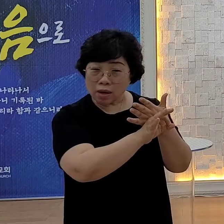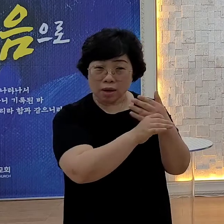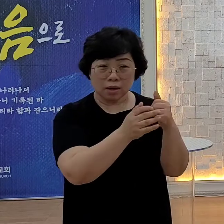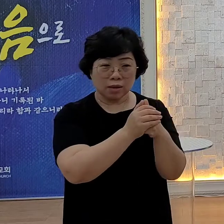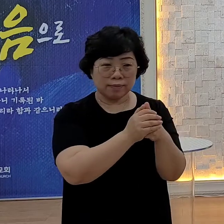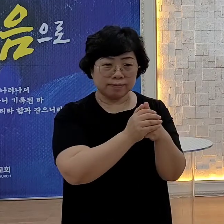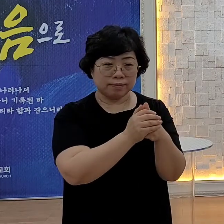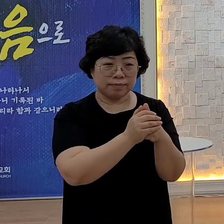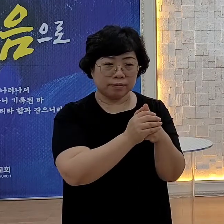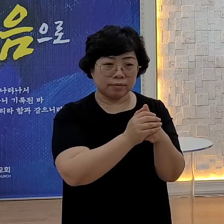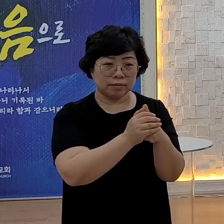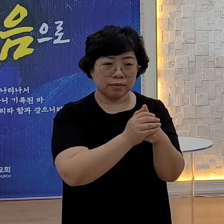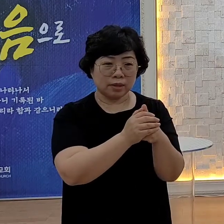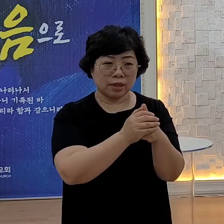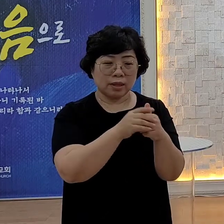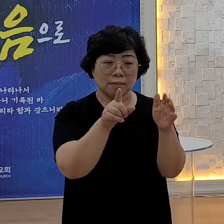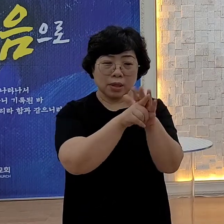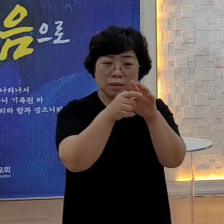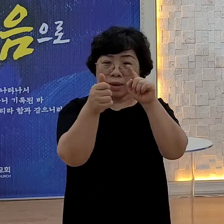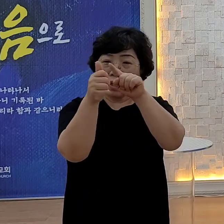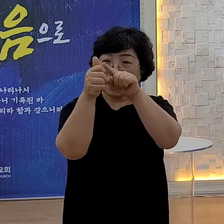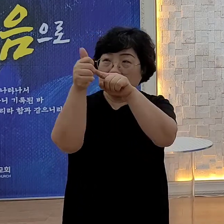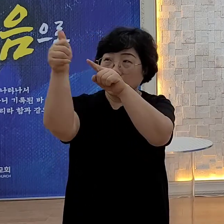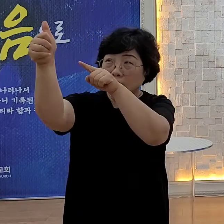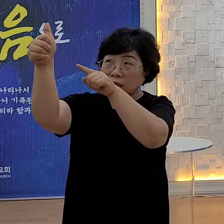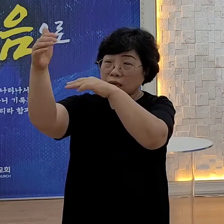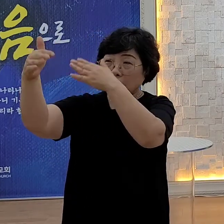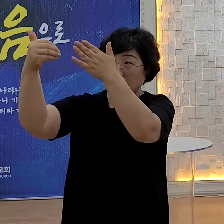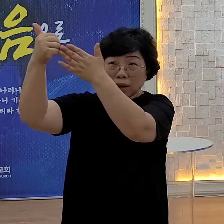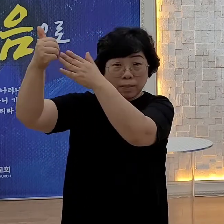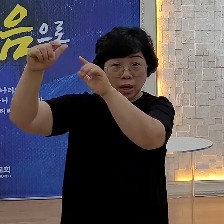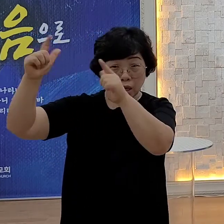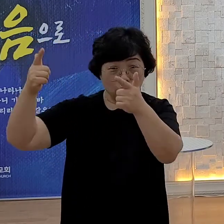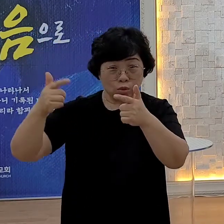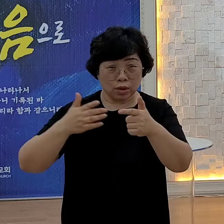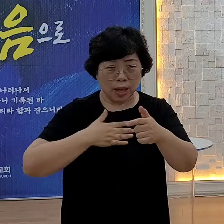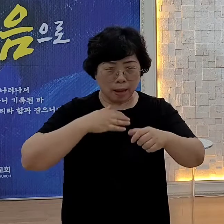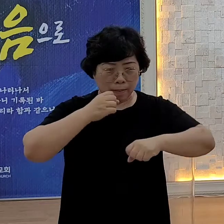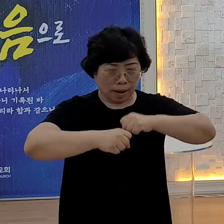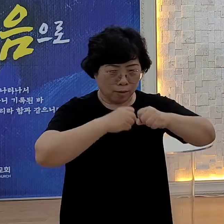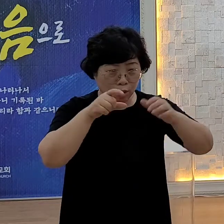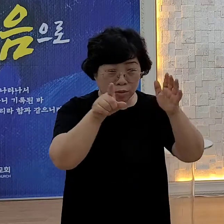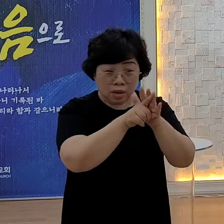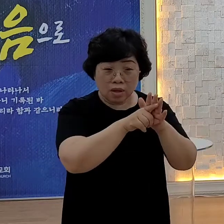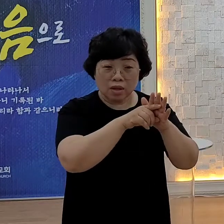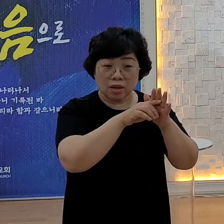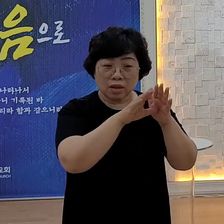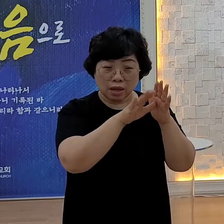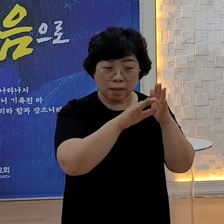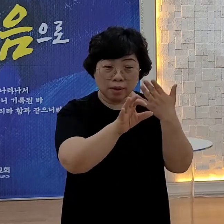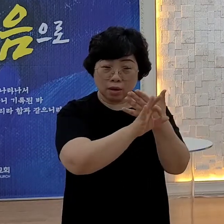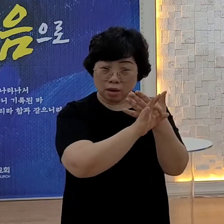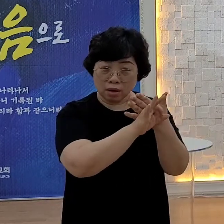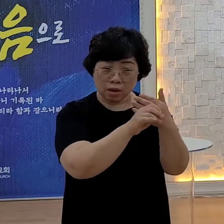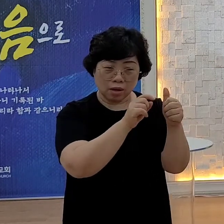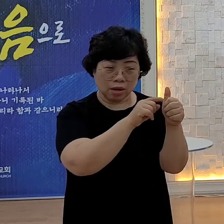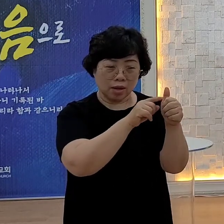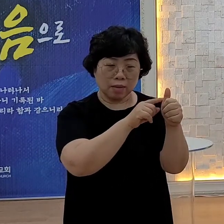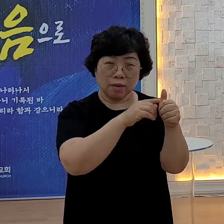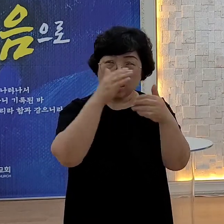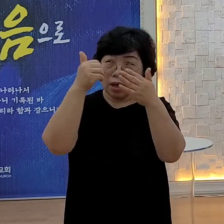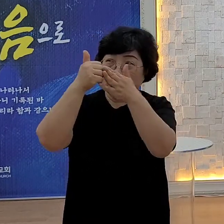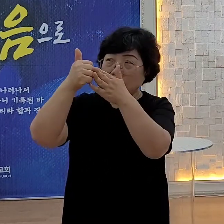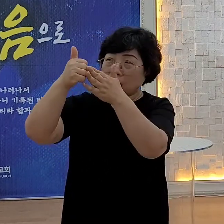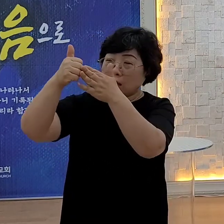믿고 싶은 대로 자기 생각하고 싶은 대로 생각했다면 어떤 반응이 나왔을까요? 아브라함 100세인데 아들 줄게.